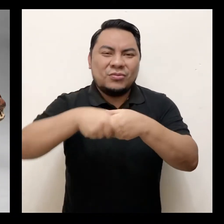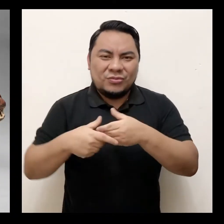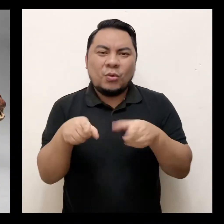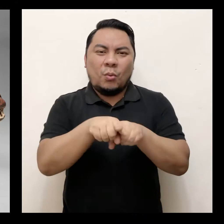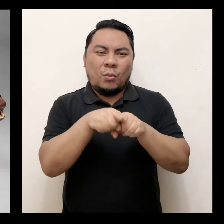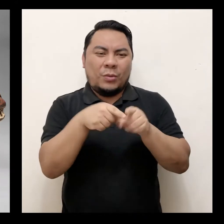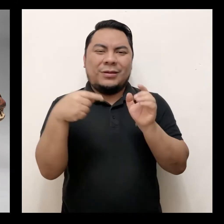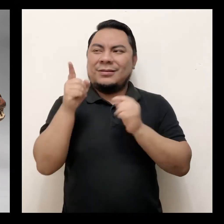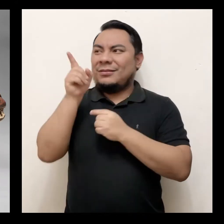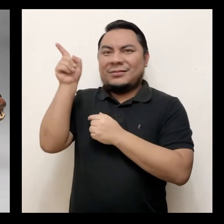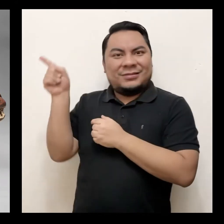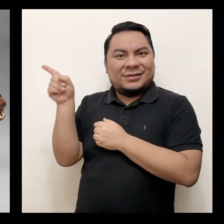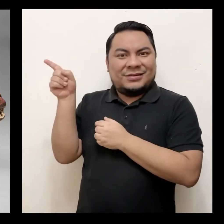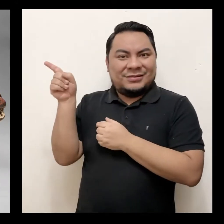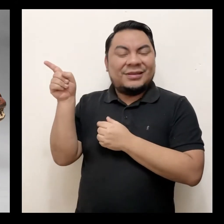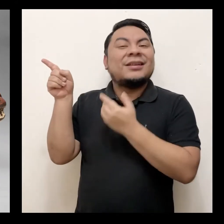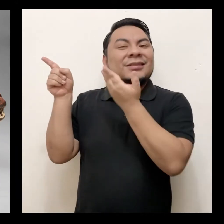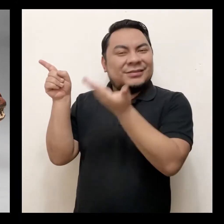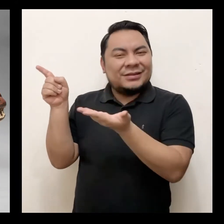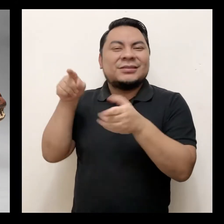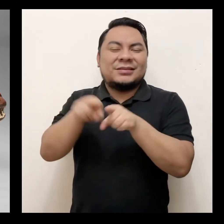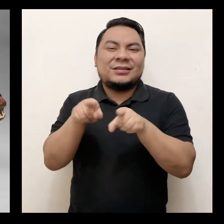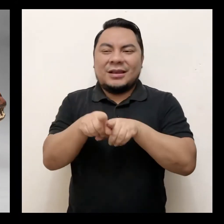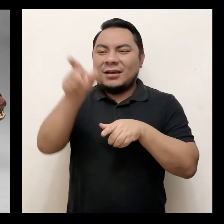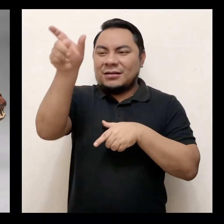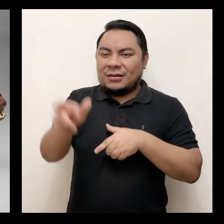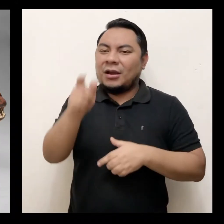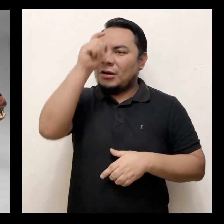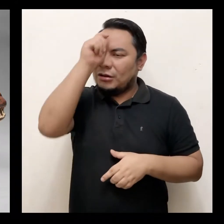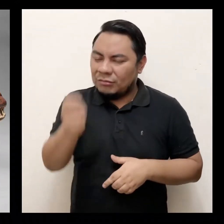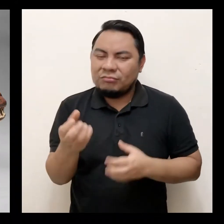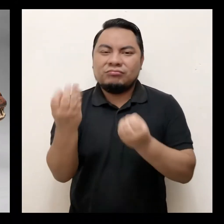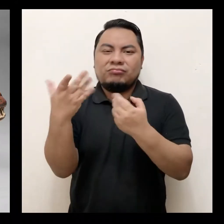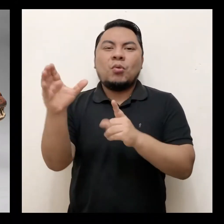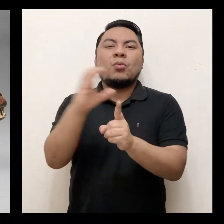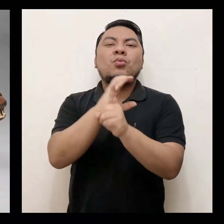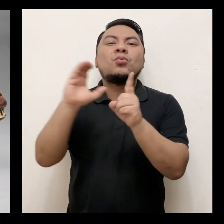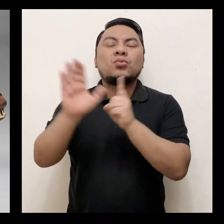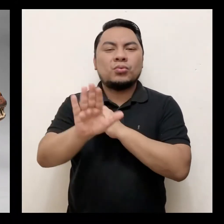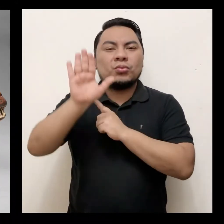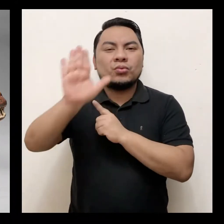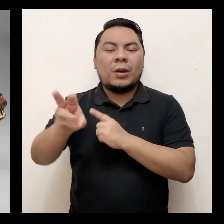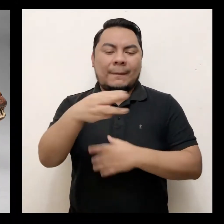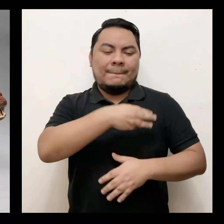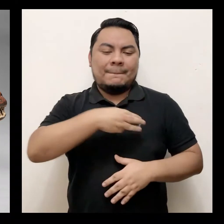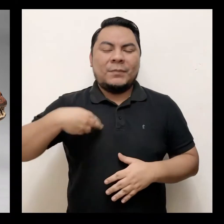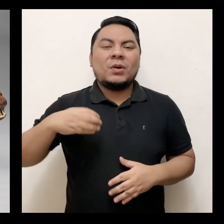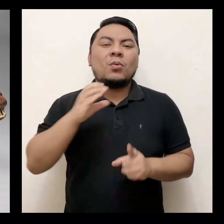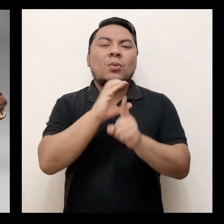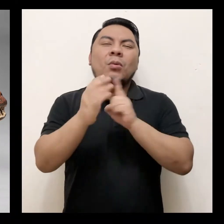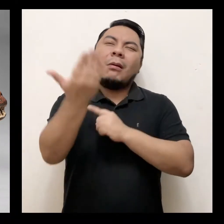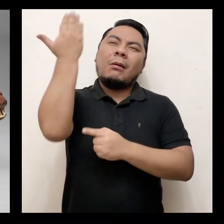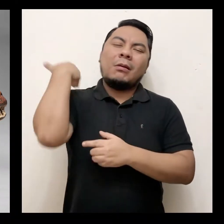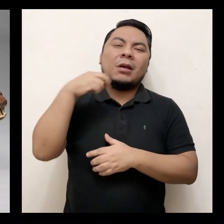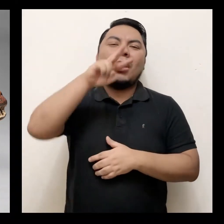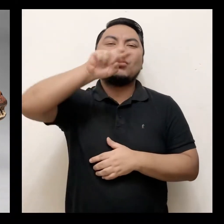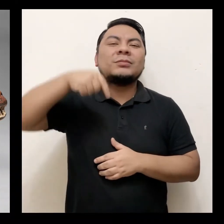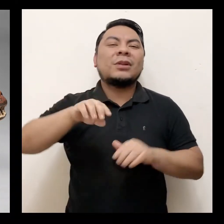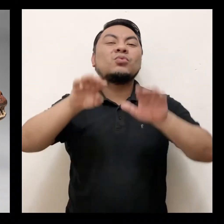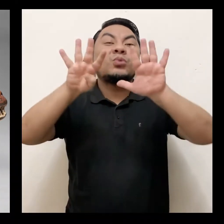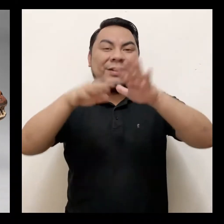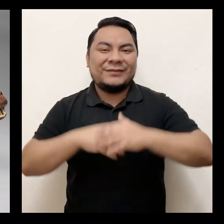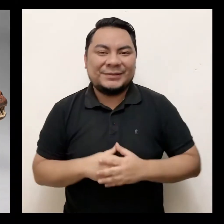piezas kené como esta, por lo que fue distinguida como personalidad meritoria de la cultura por el Ministerio de Cultura en el